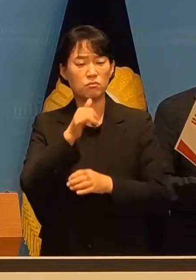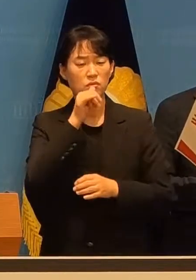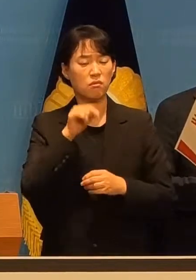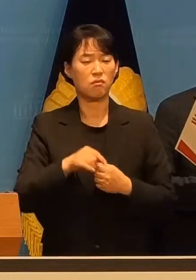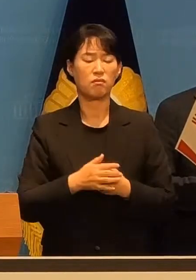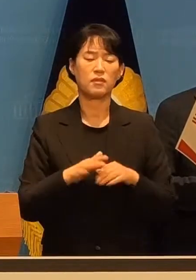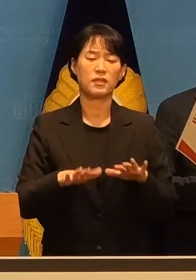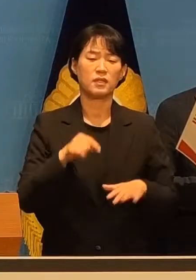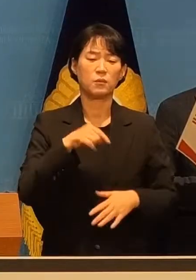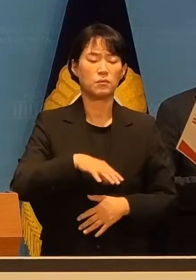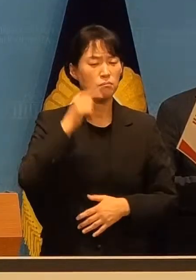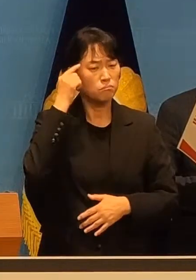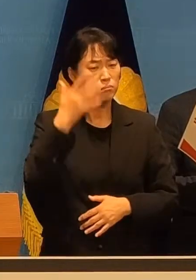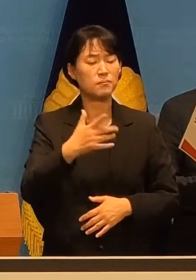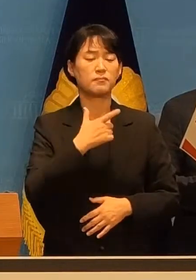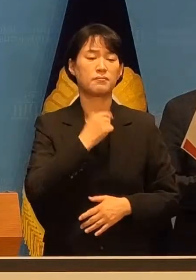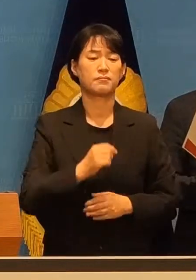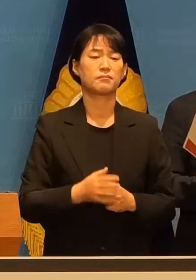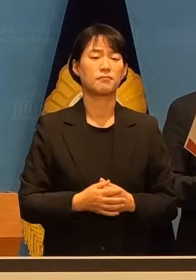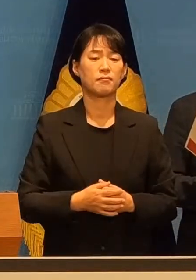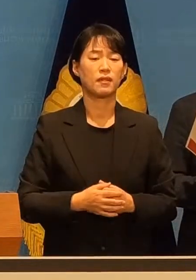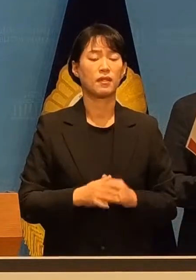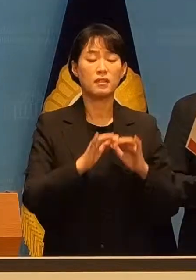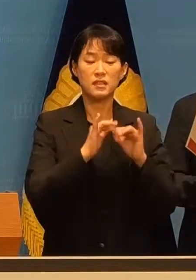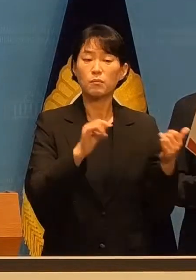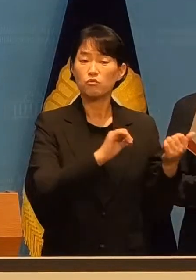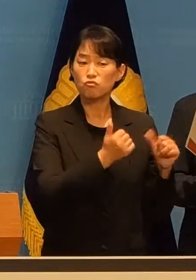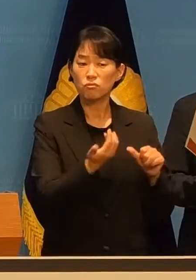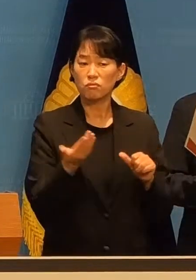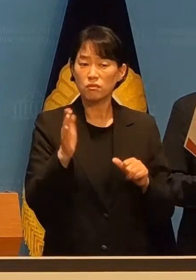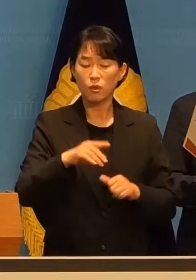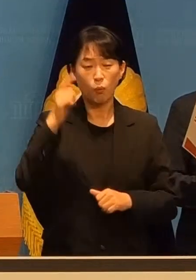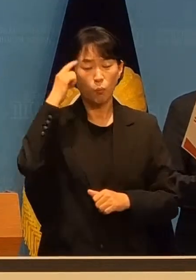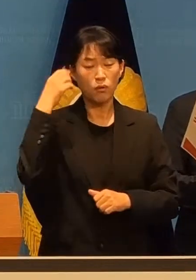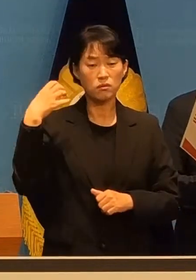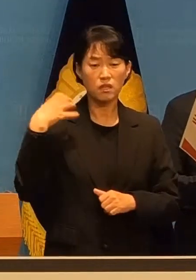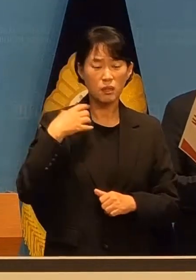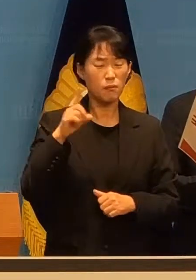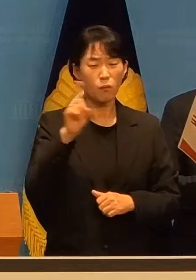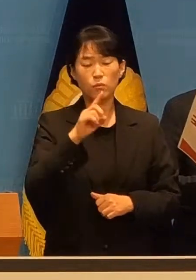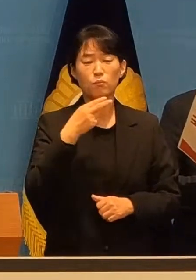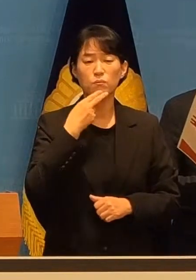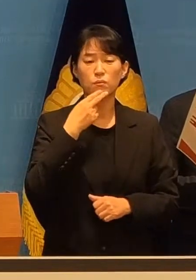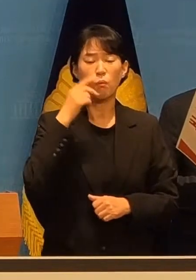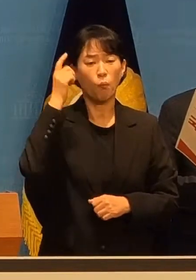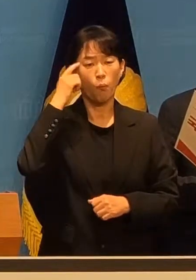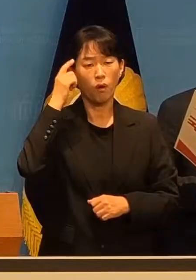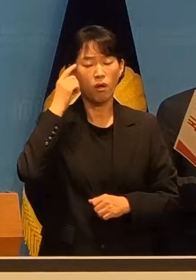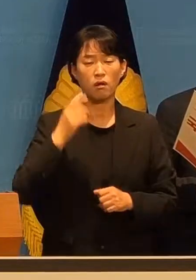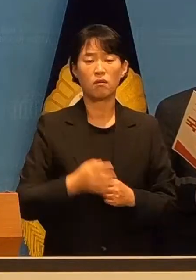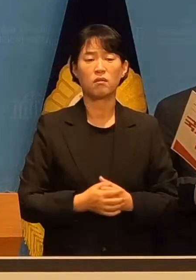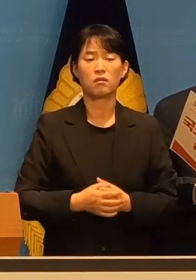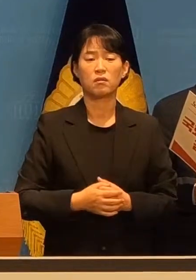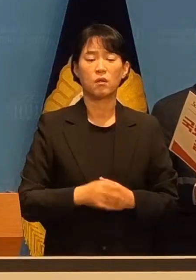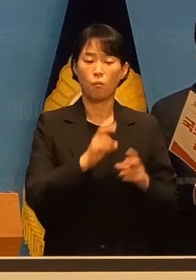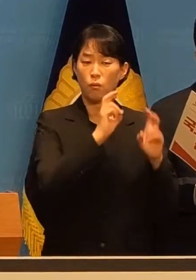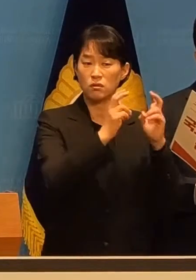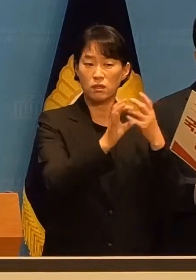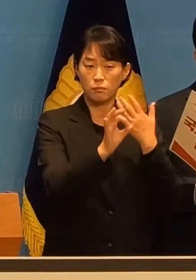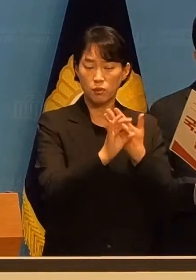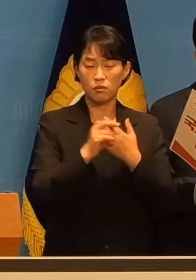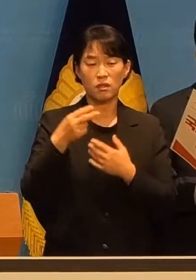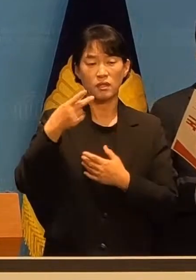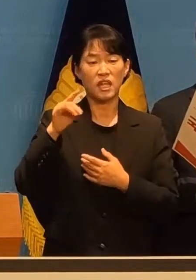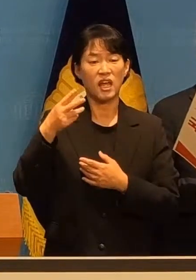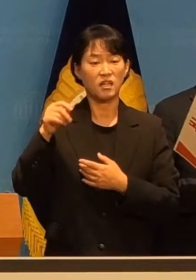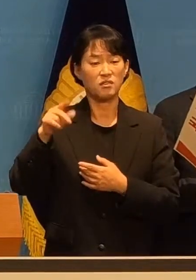이 자리에서 묻습니다. 사람이 죽었는데 왜 책임을 아무도 지지 않습니까? 기업이면,